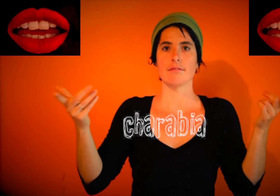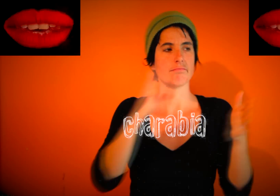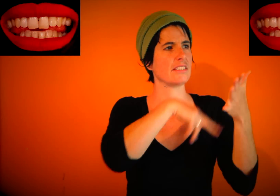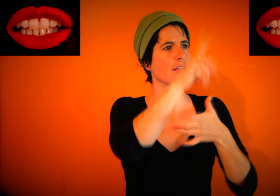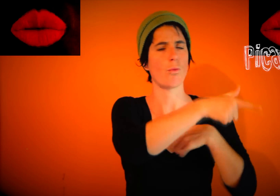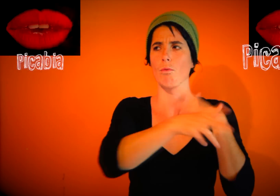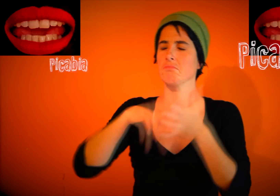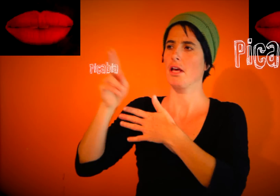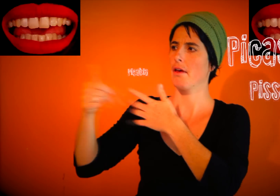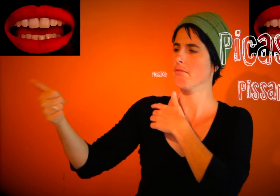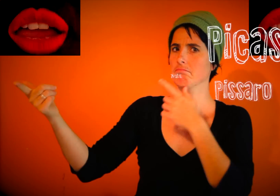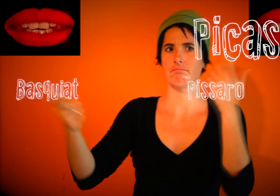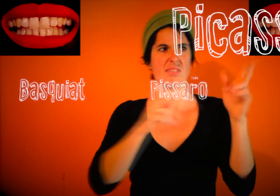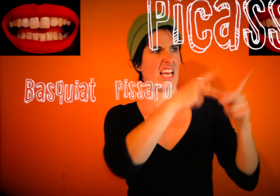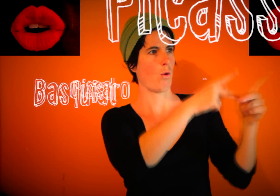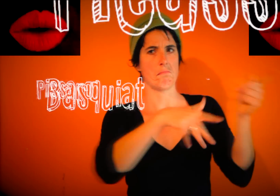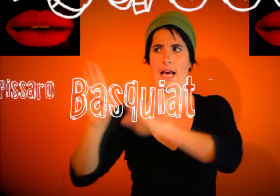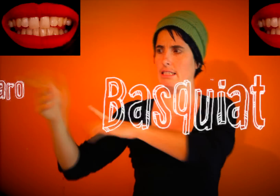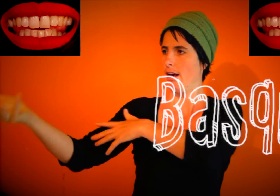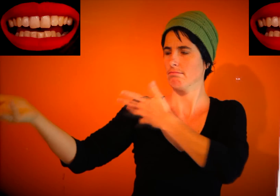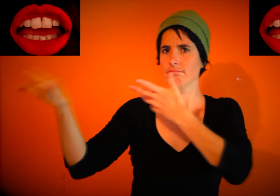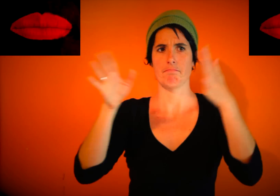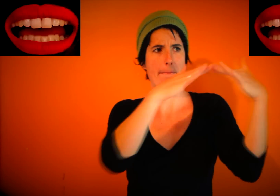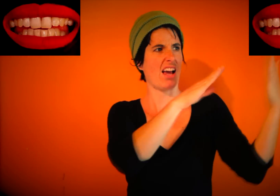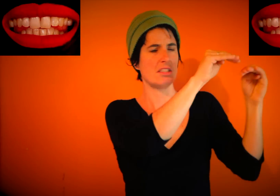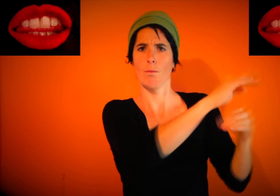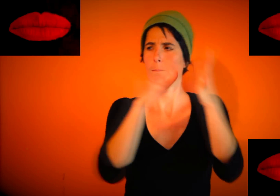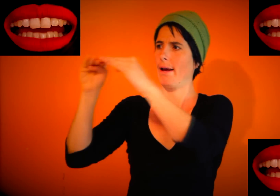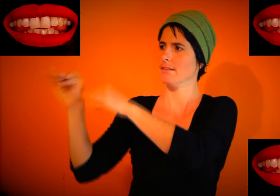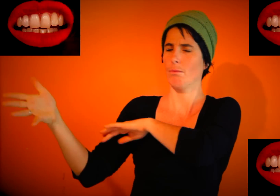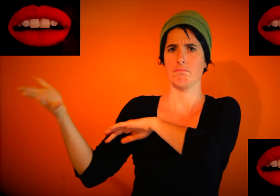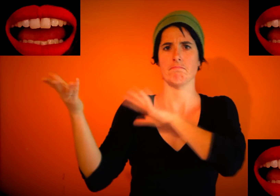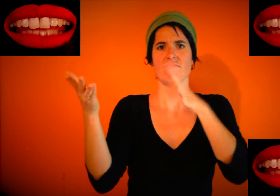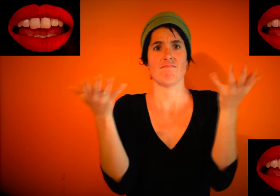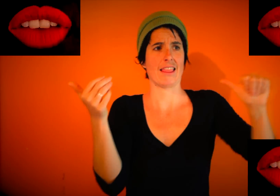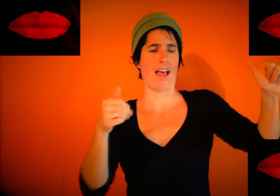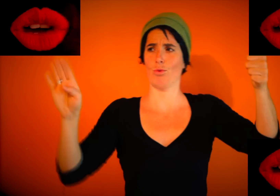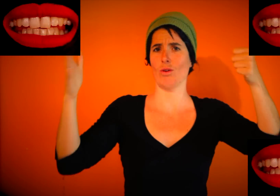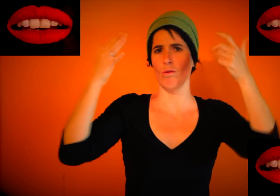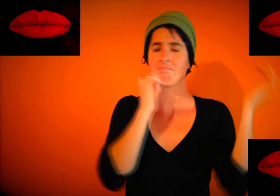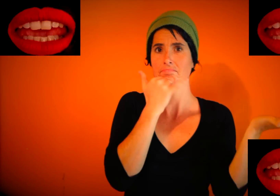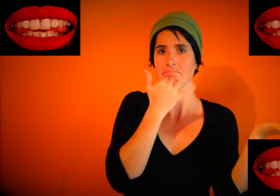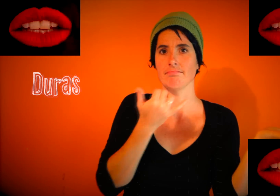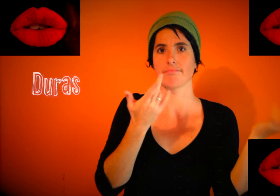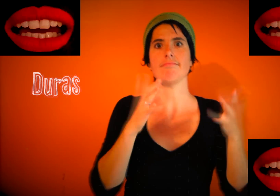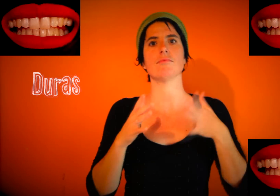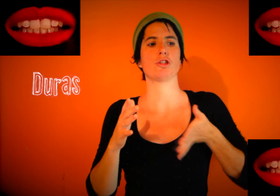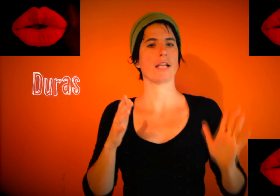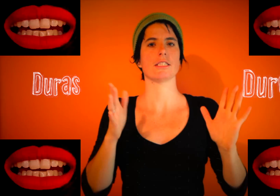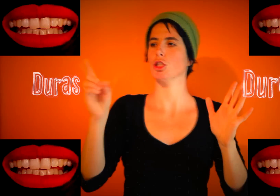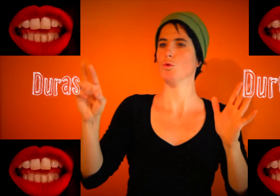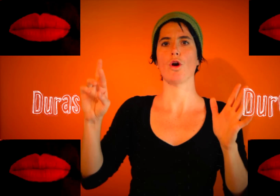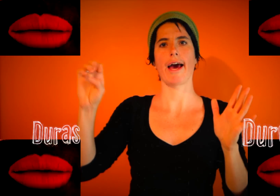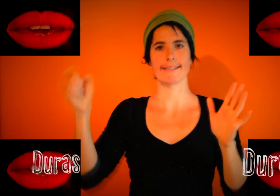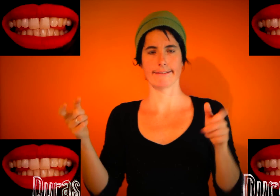charabia, Picasso, Picabia, Pissarro et Basquiat, Marignane, Marignan, Anne avec Buridan, y'a du Duras